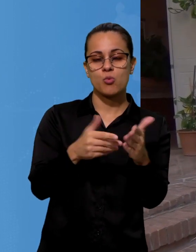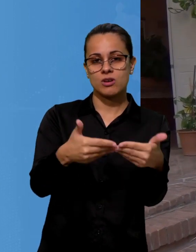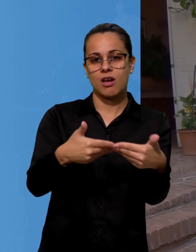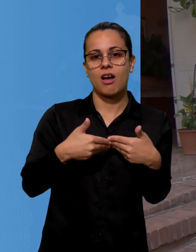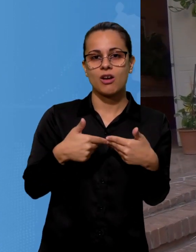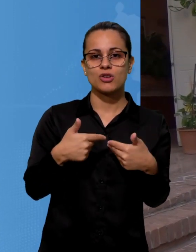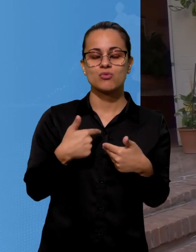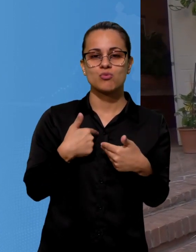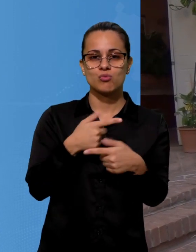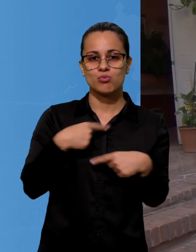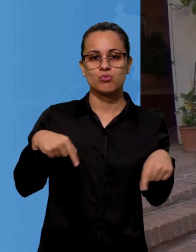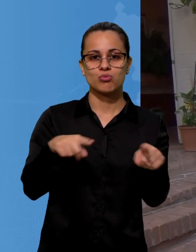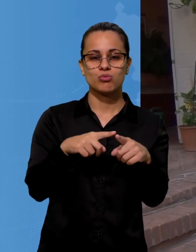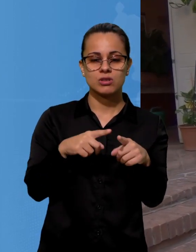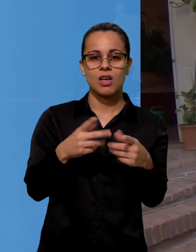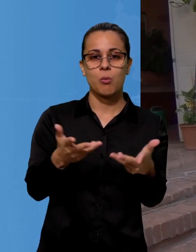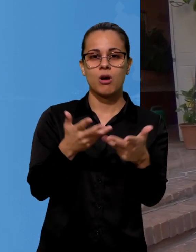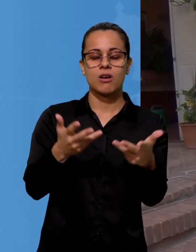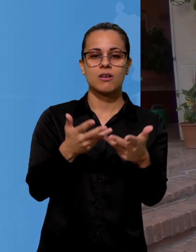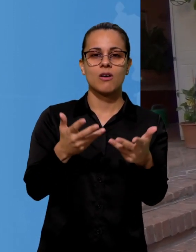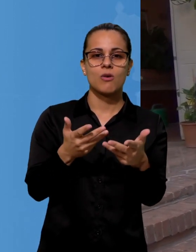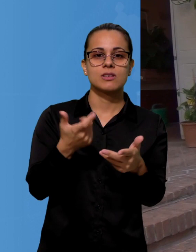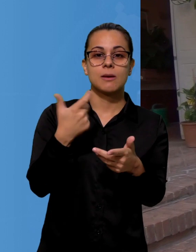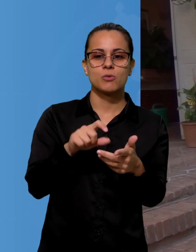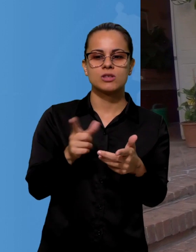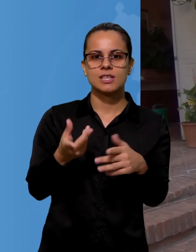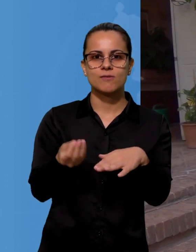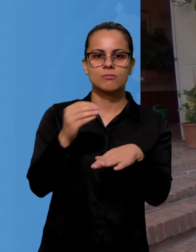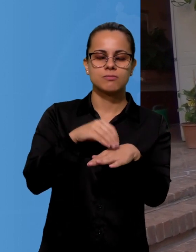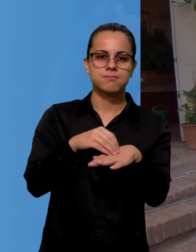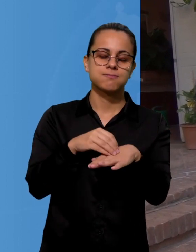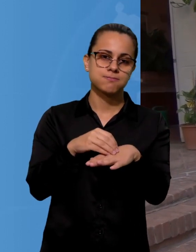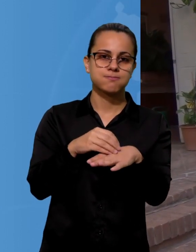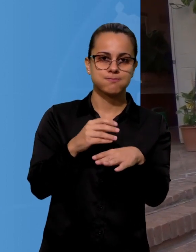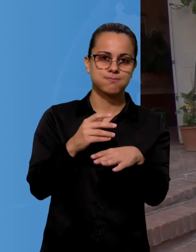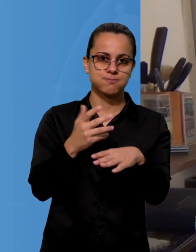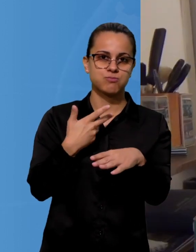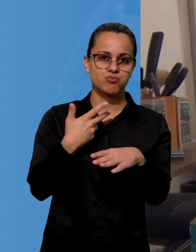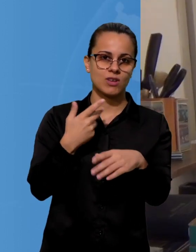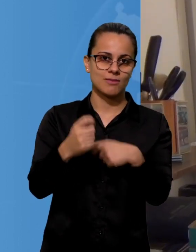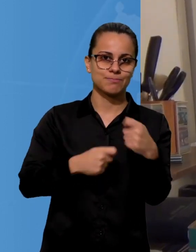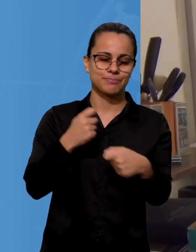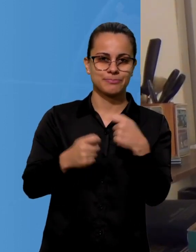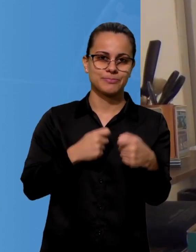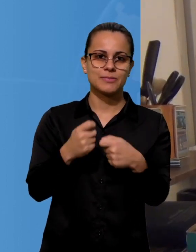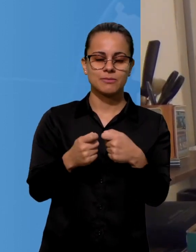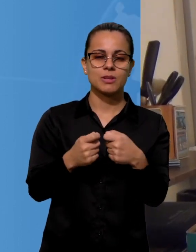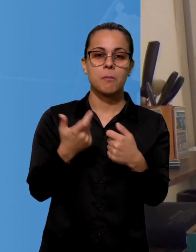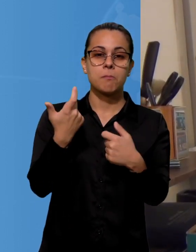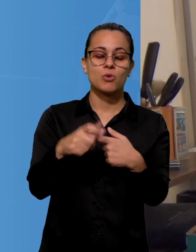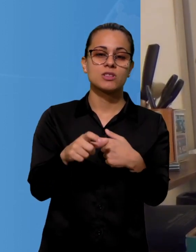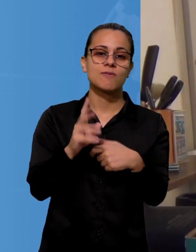ad erogarci qualcosa, perché questo è un supplemento molto oneroso, diciamo, perché